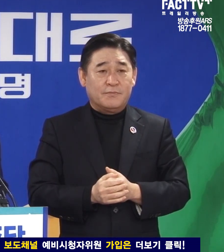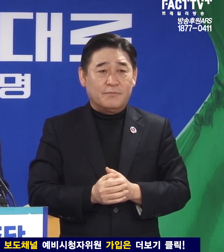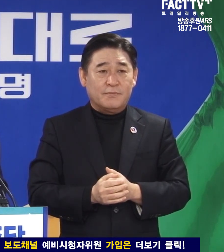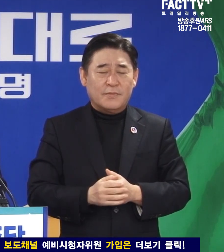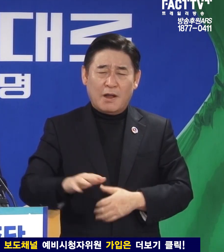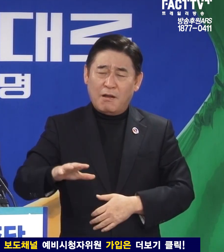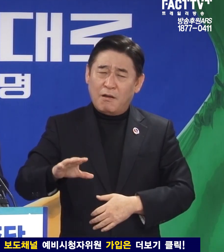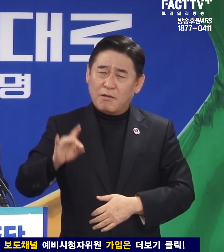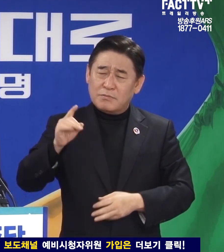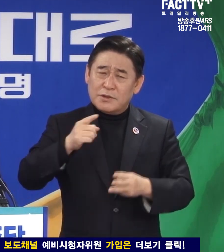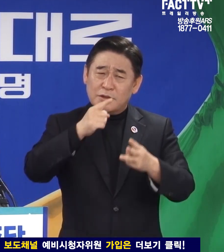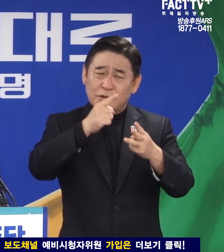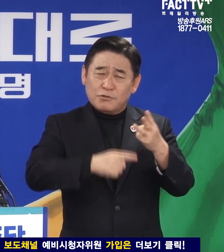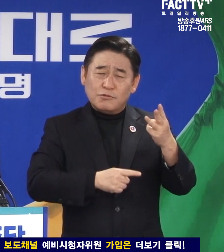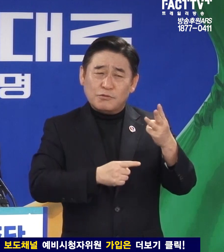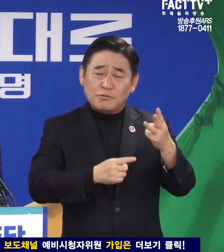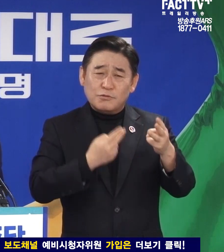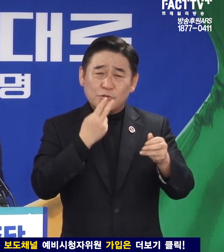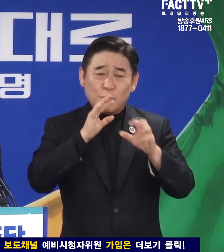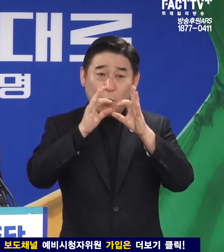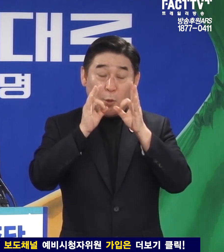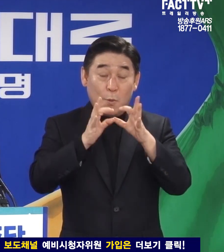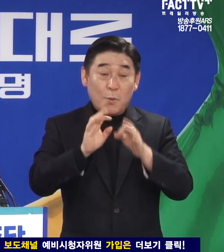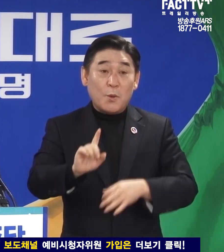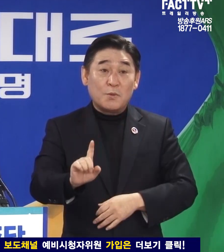초반에 윤석열 후보의 캠페인은